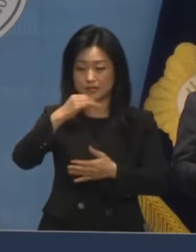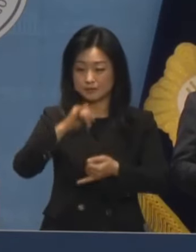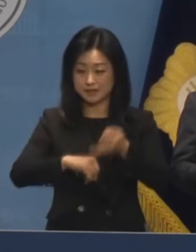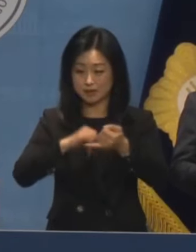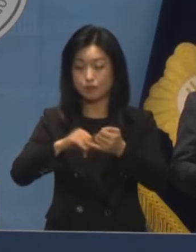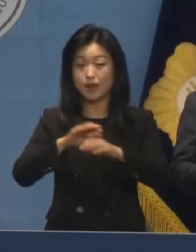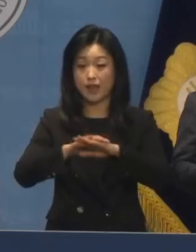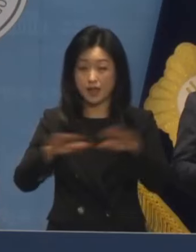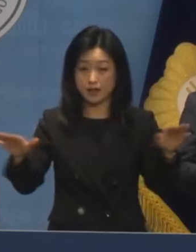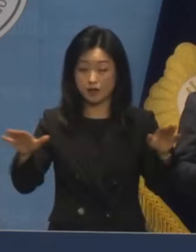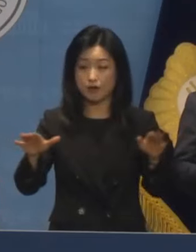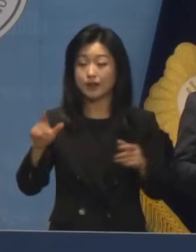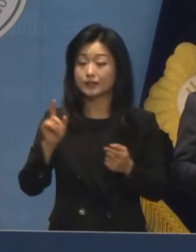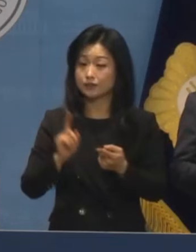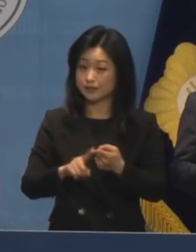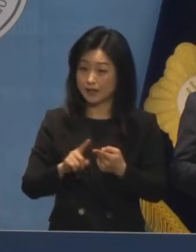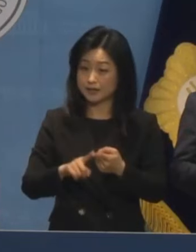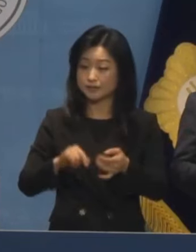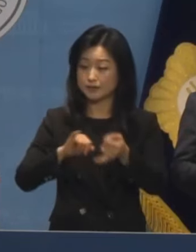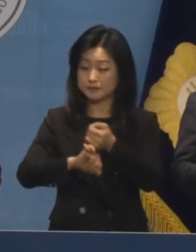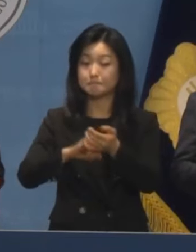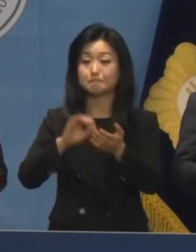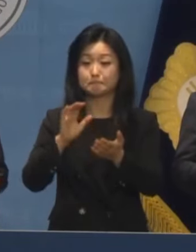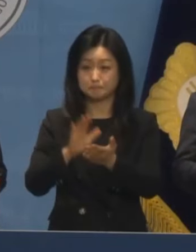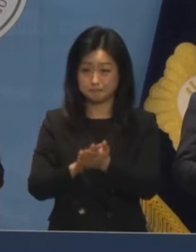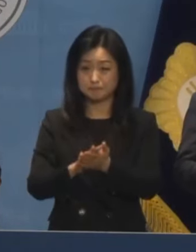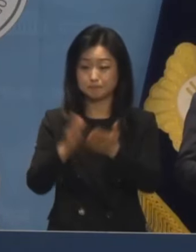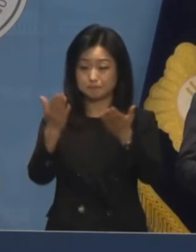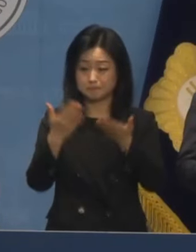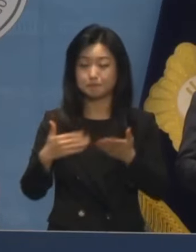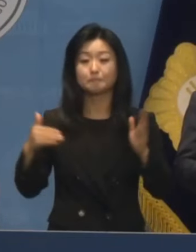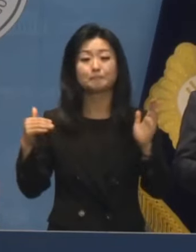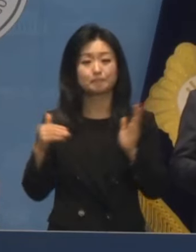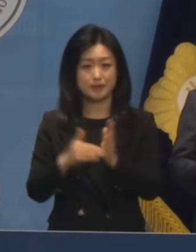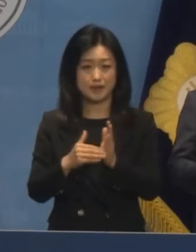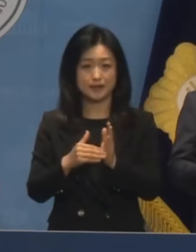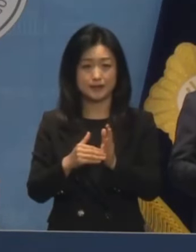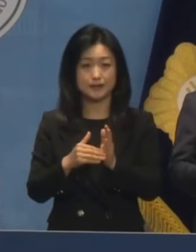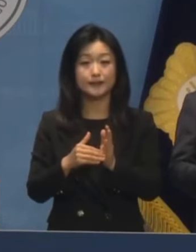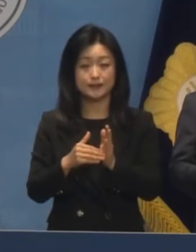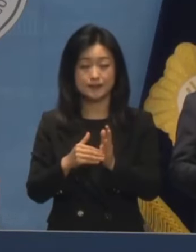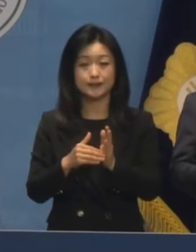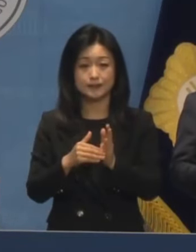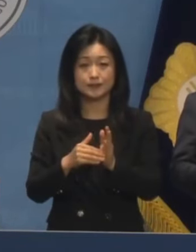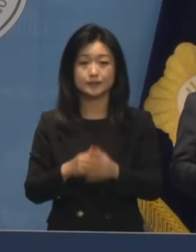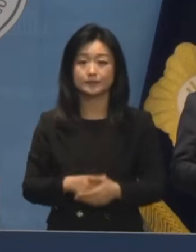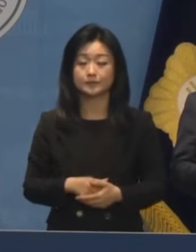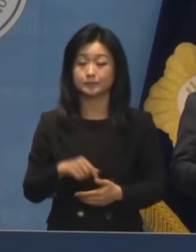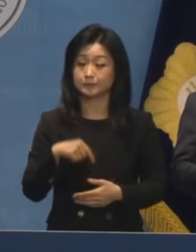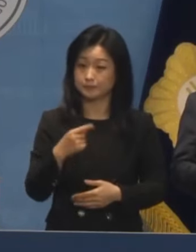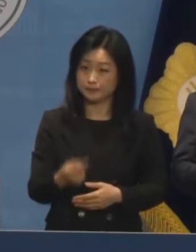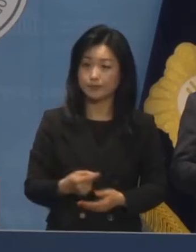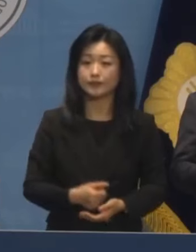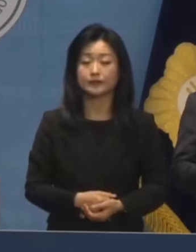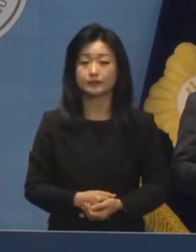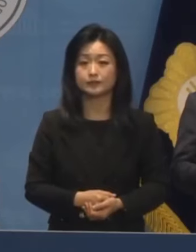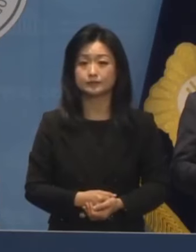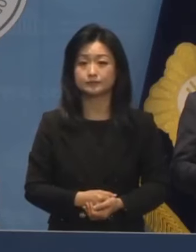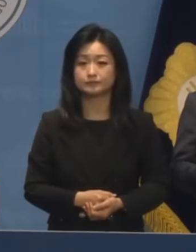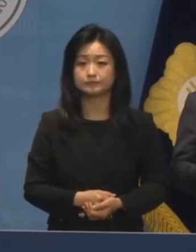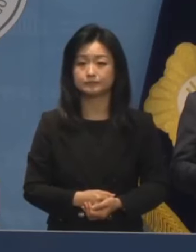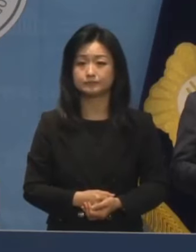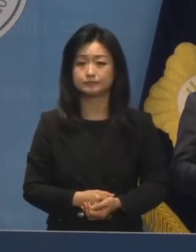해결하겠다는 거에 대해서는 약속을 어 받았다라는 말씀을 드립니다 두 번째 굉장히